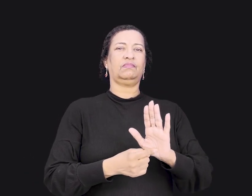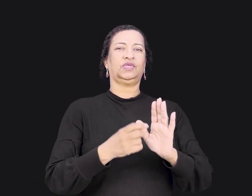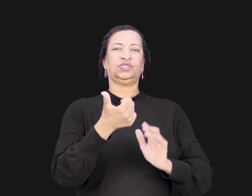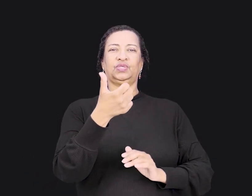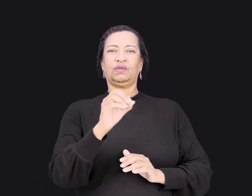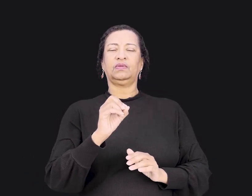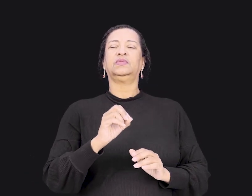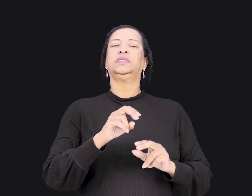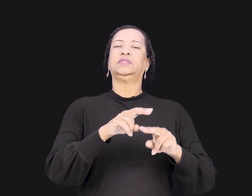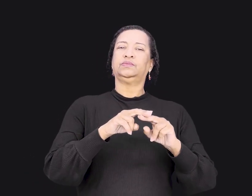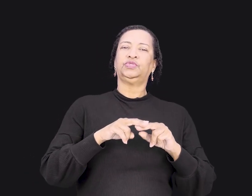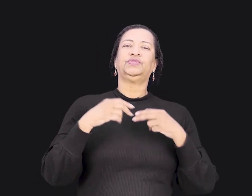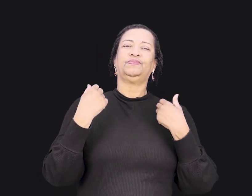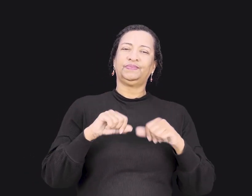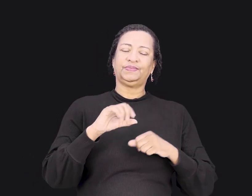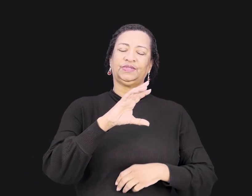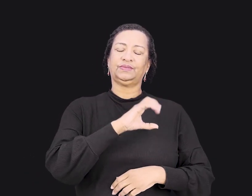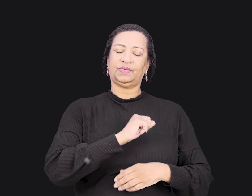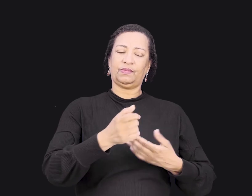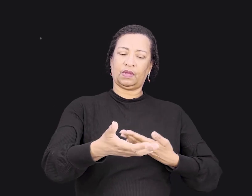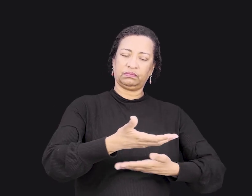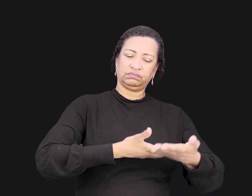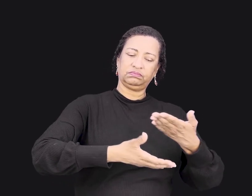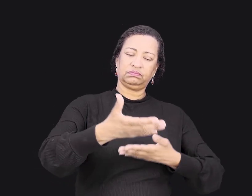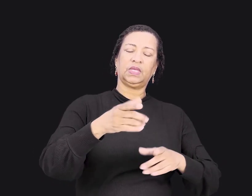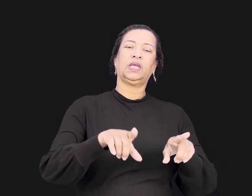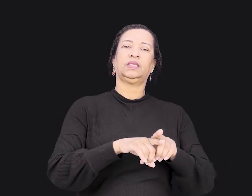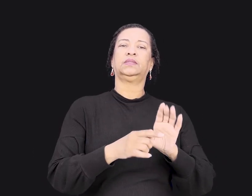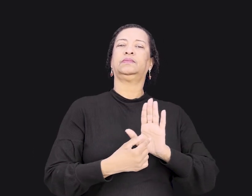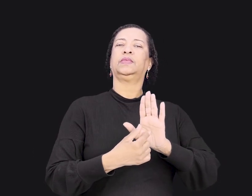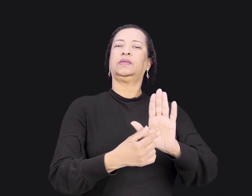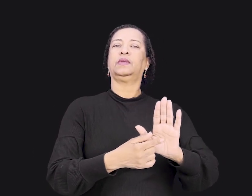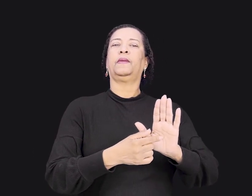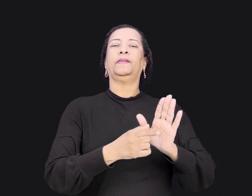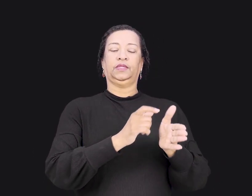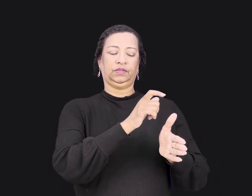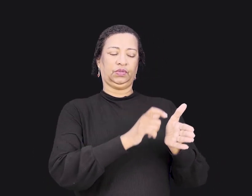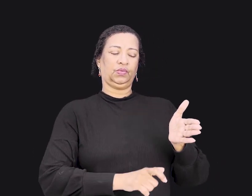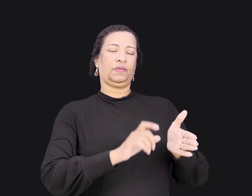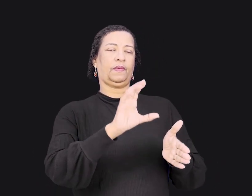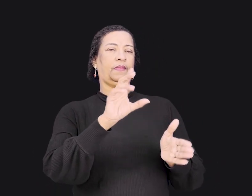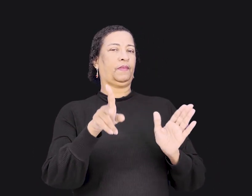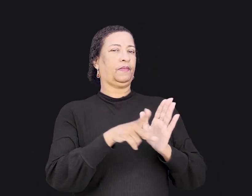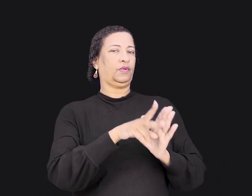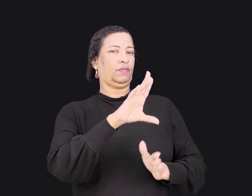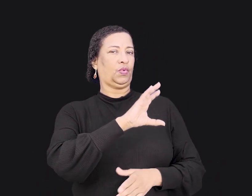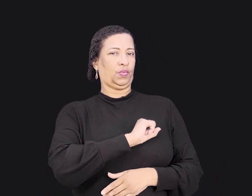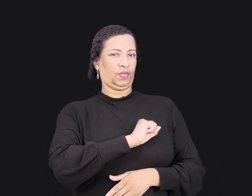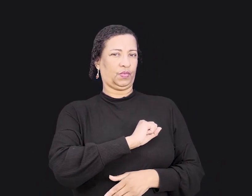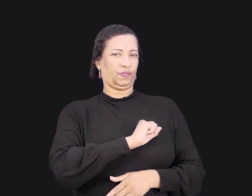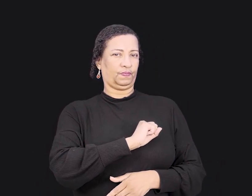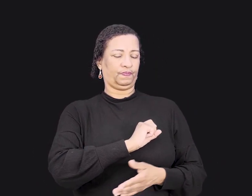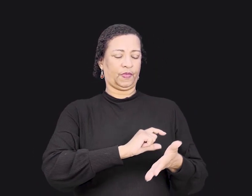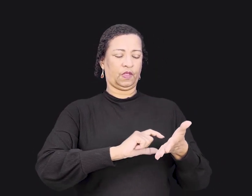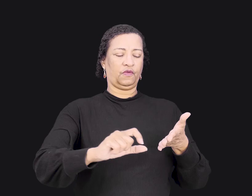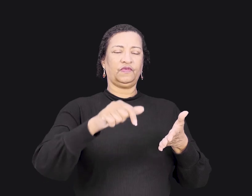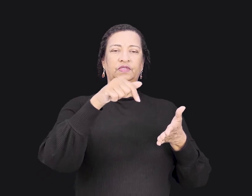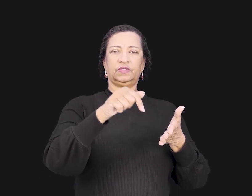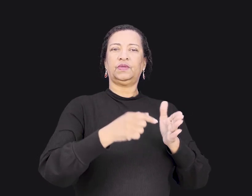devemos amar uns aos outros, também apresenta o capítulo do amor. O versículo 7 mostra que devemos